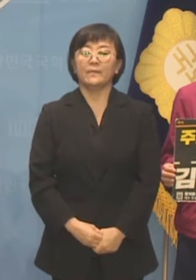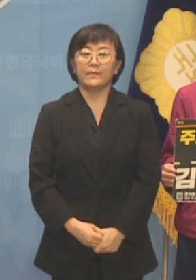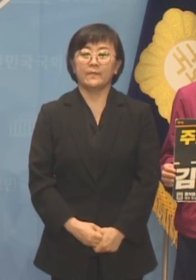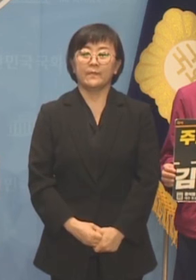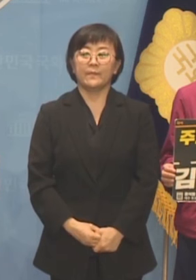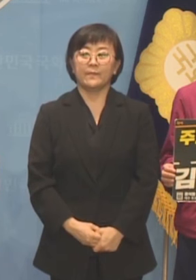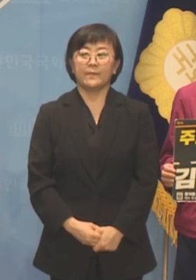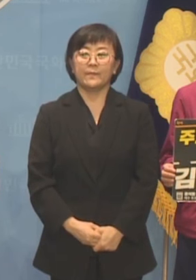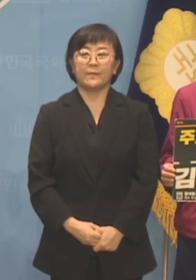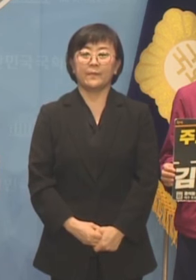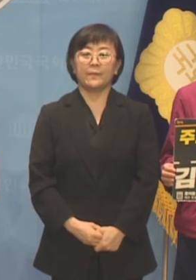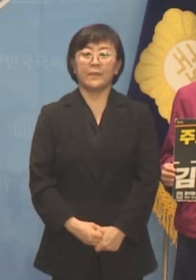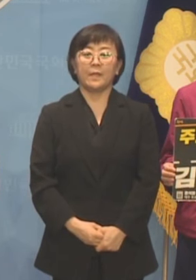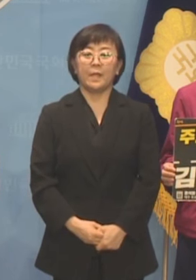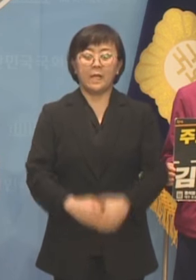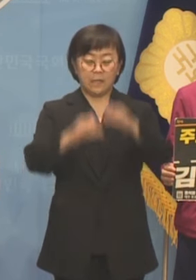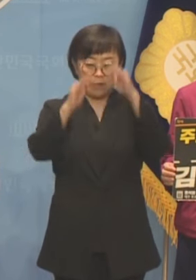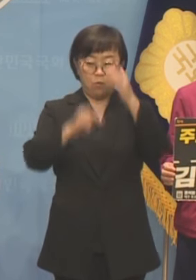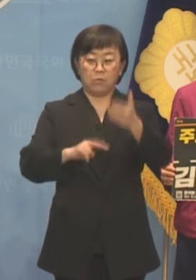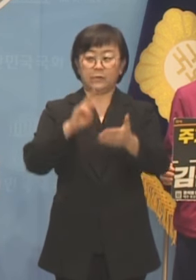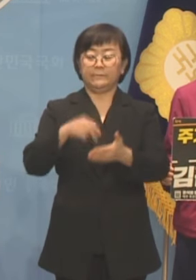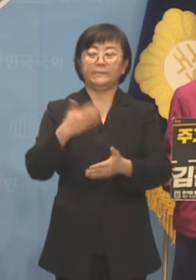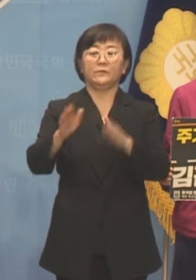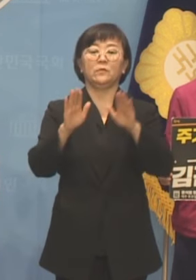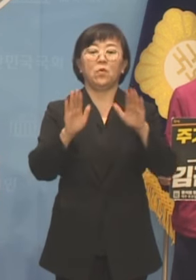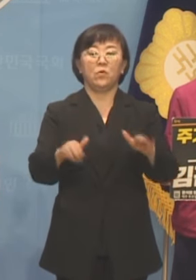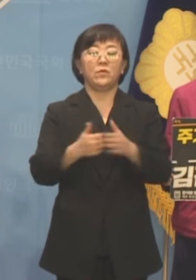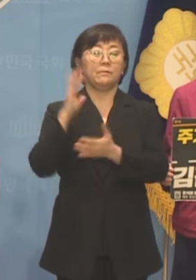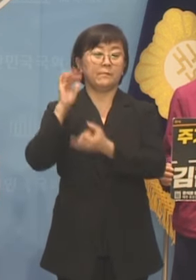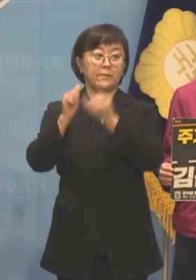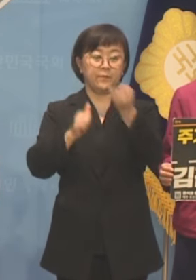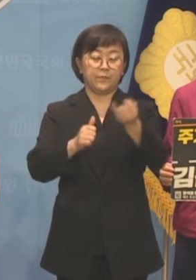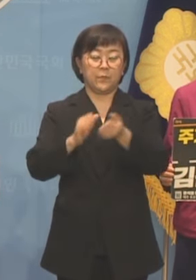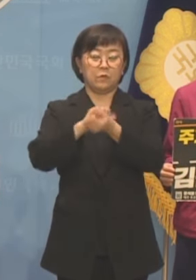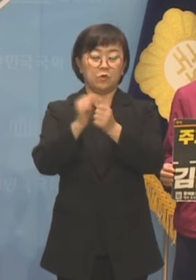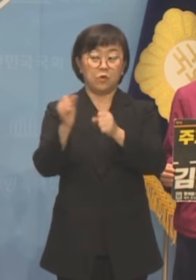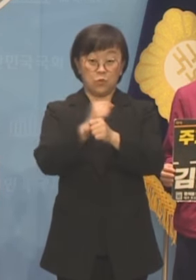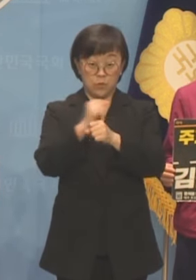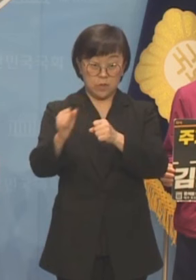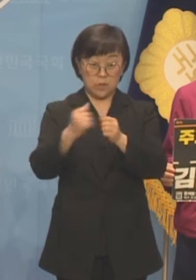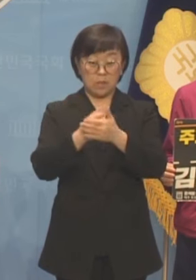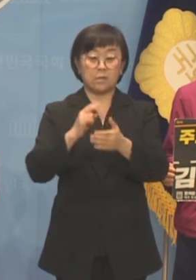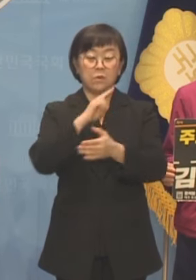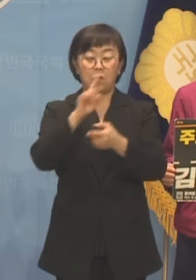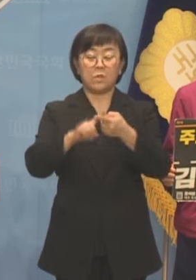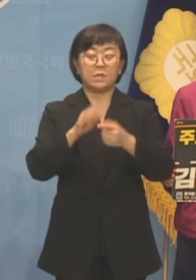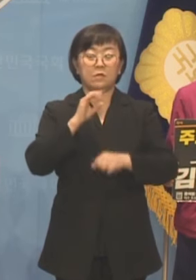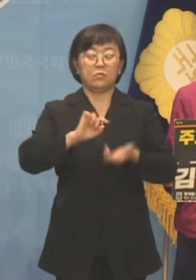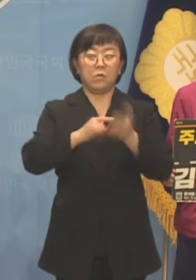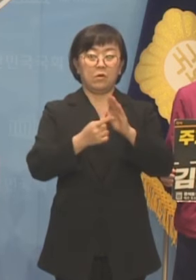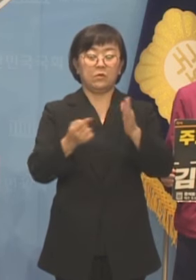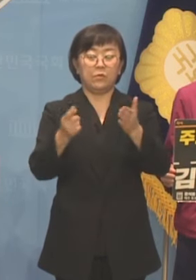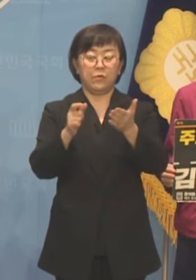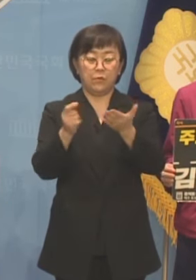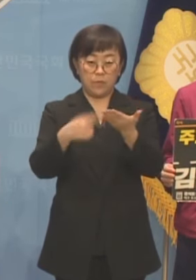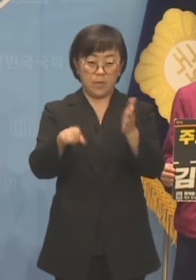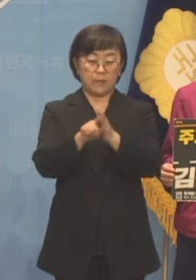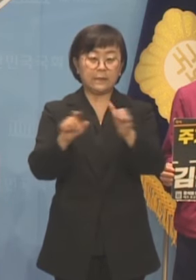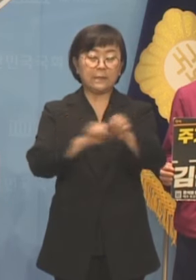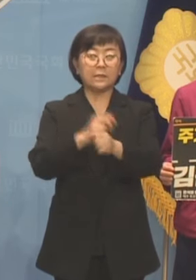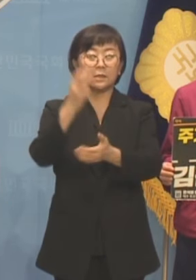받아들여졌습니다 기자의 견문을 낭독하겠습니다 오늘 김건희 여사의 도이치모터스 주가조작 진상규명을 위한